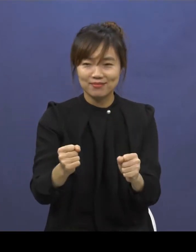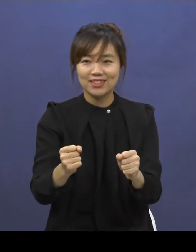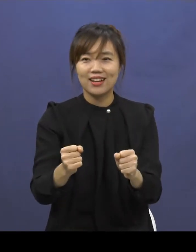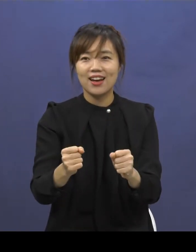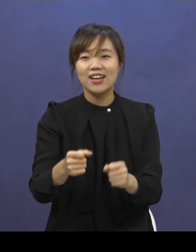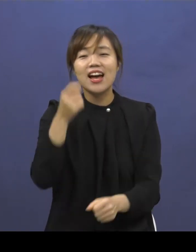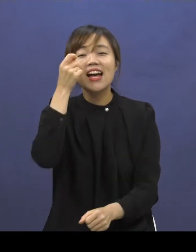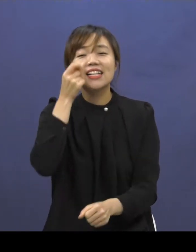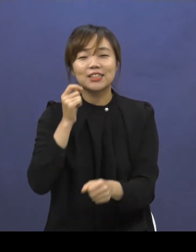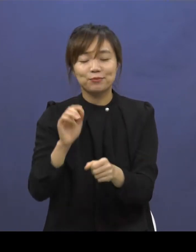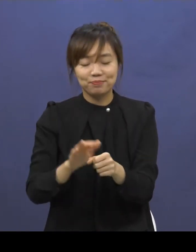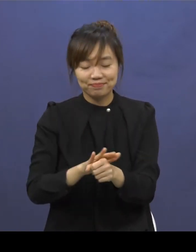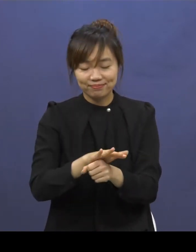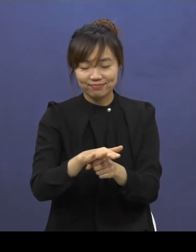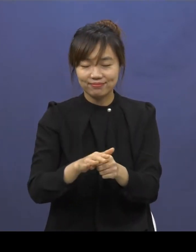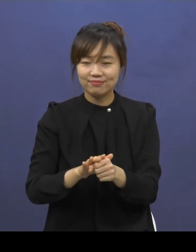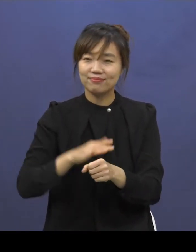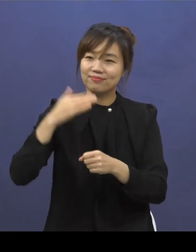자비와